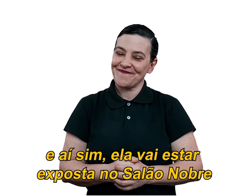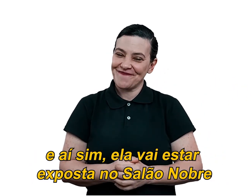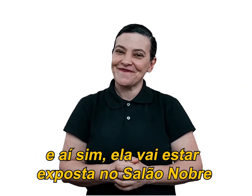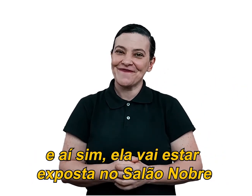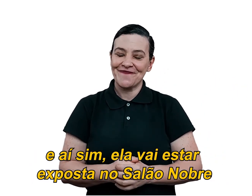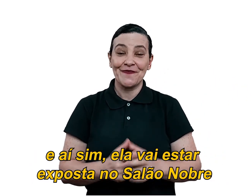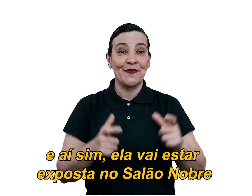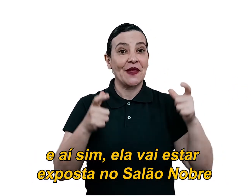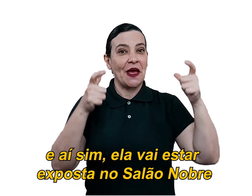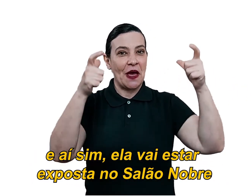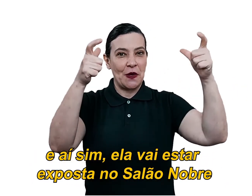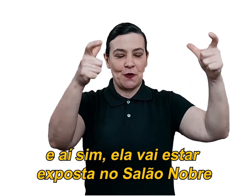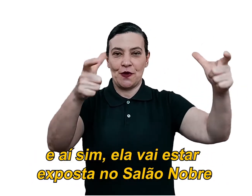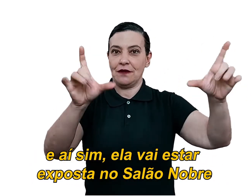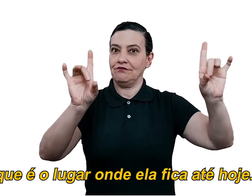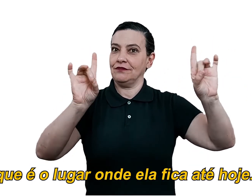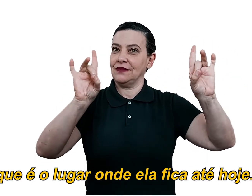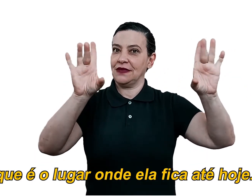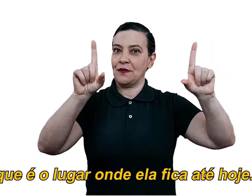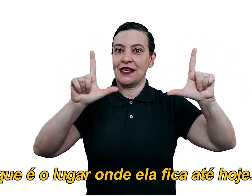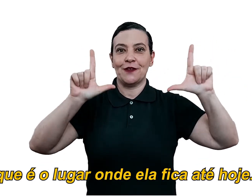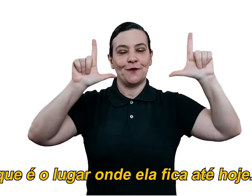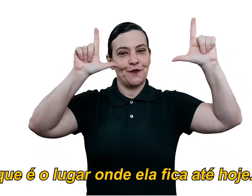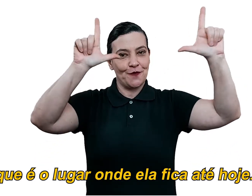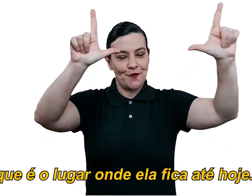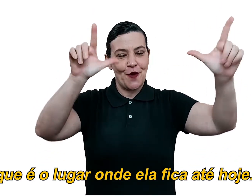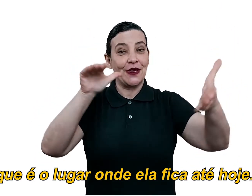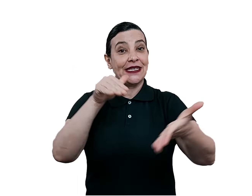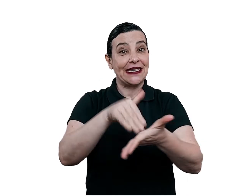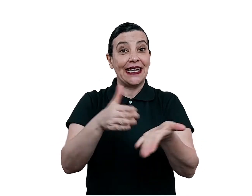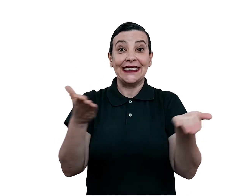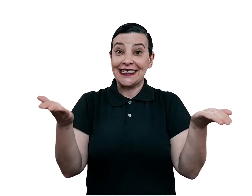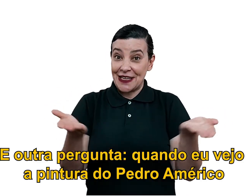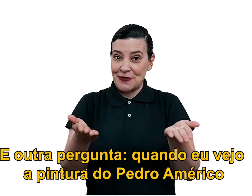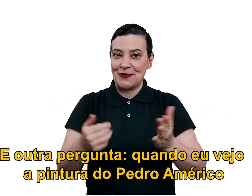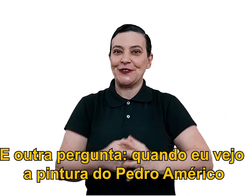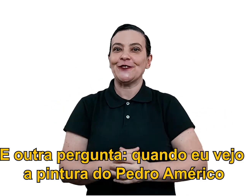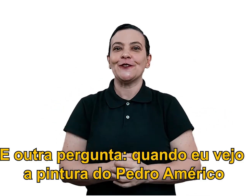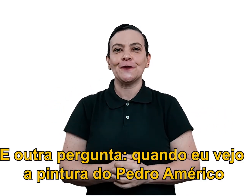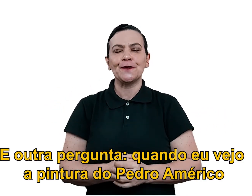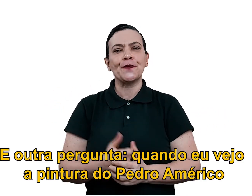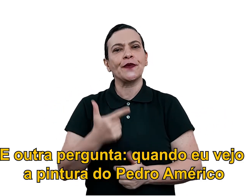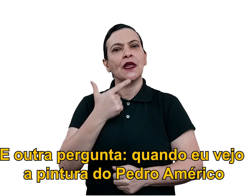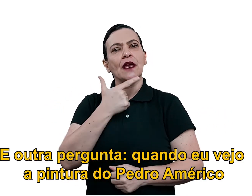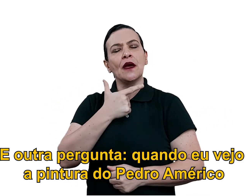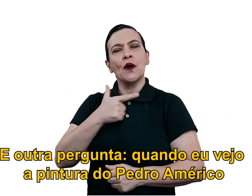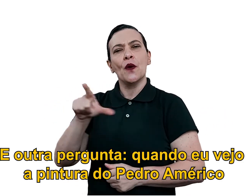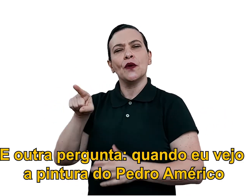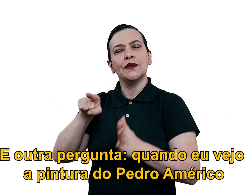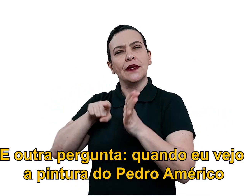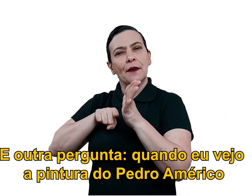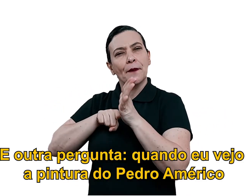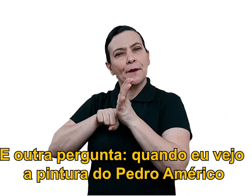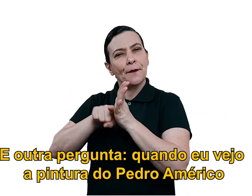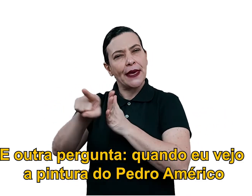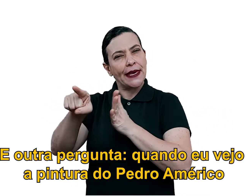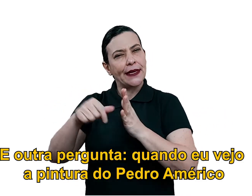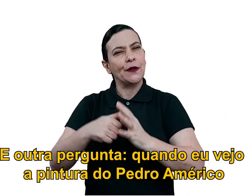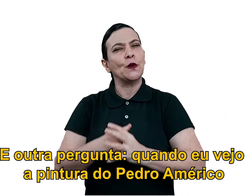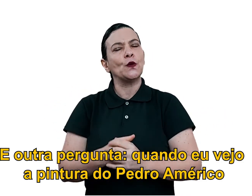estar exposta no Salão Nobre, que é o lugar onde ela fica até hoje. Uhum. E outra pergunta, quando eu vejo a